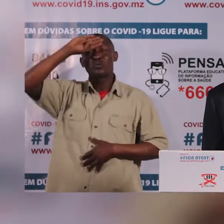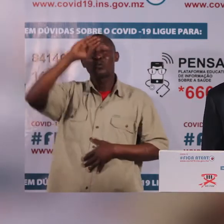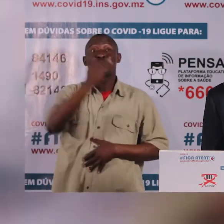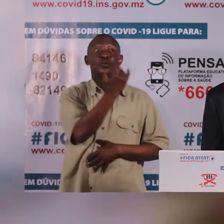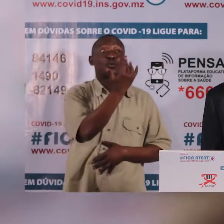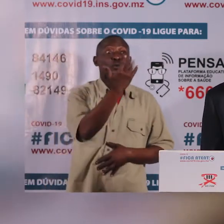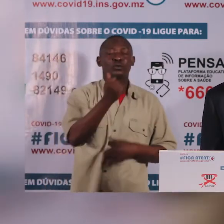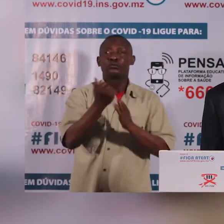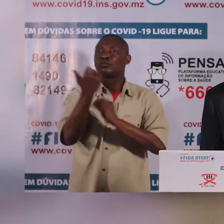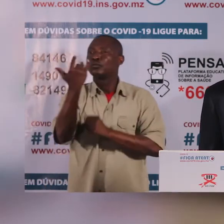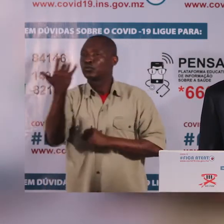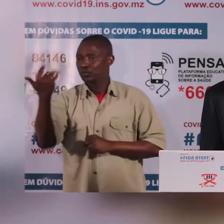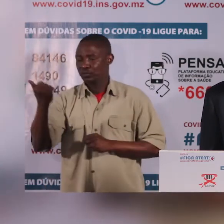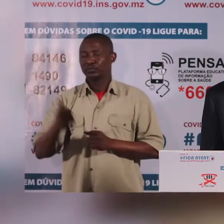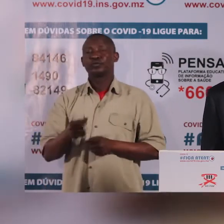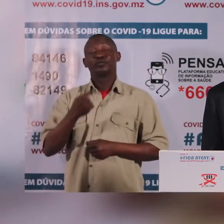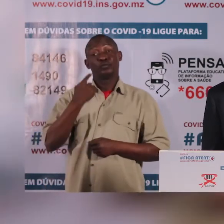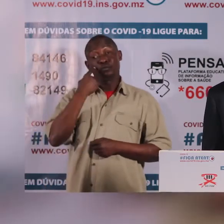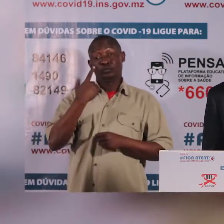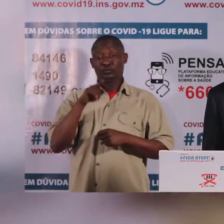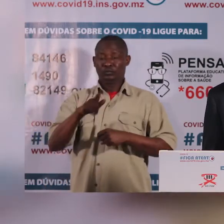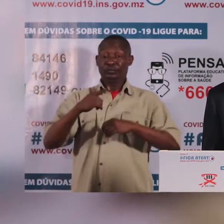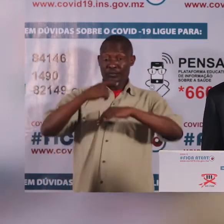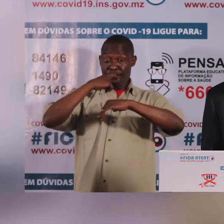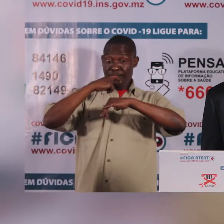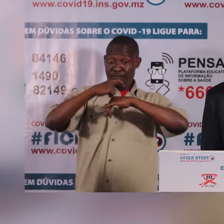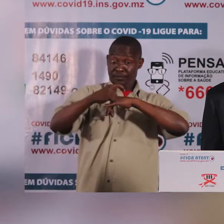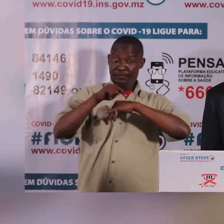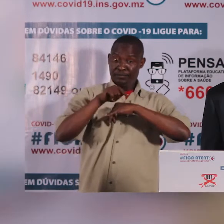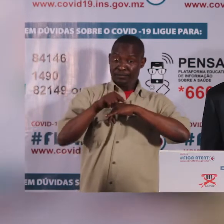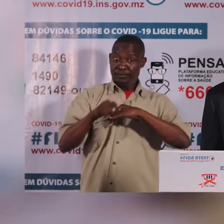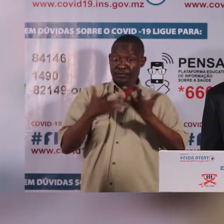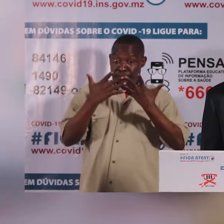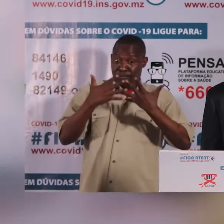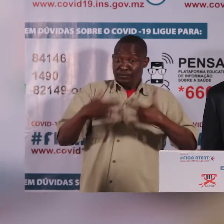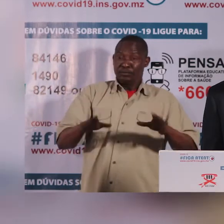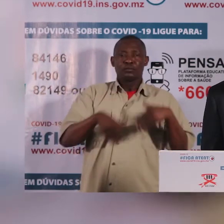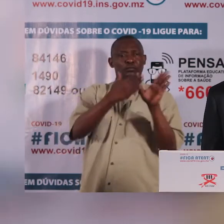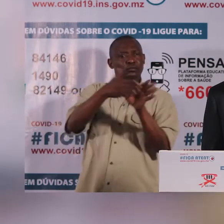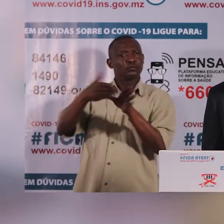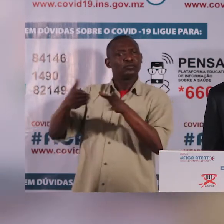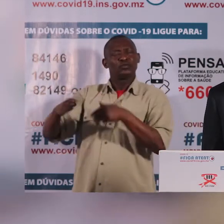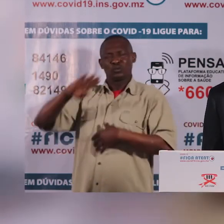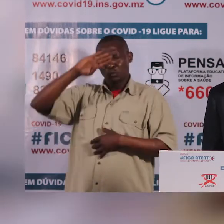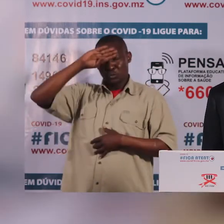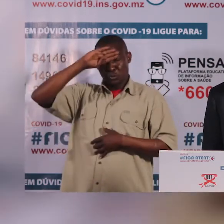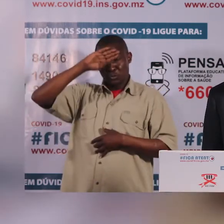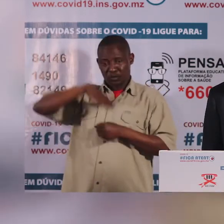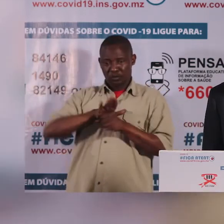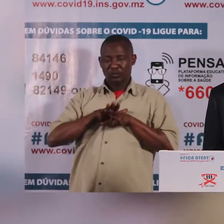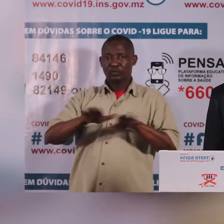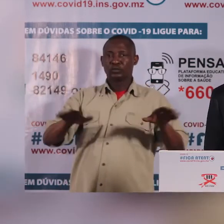nesta semana em que estamos agora já encontramos 49 casos positivos. Na semana anterior